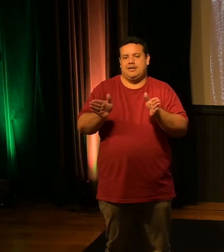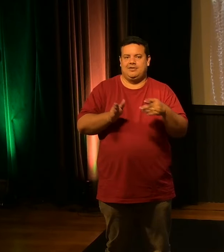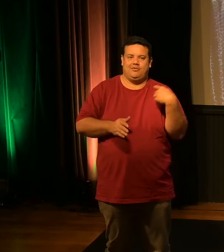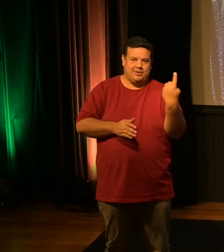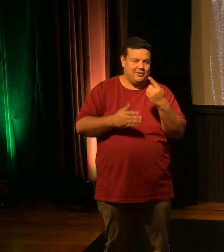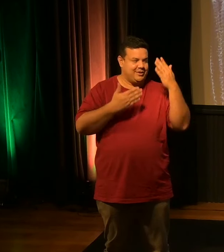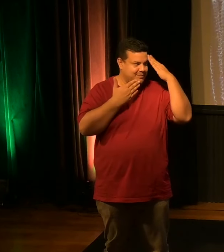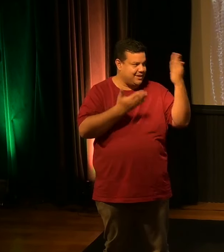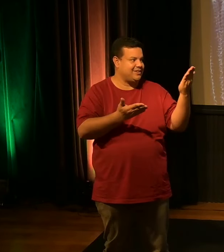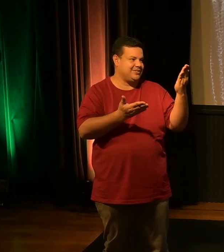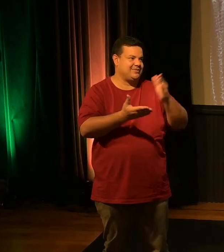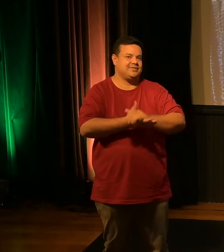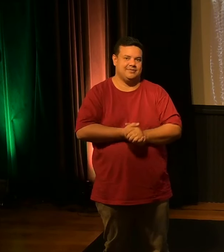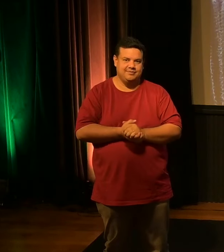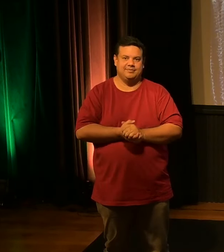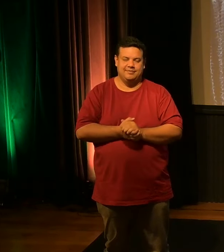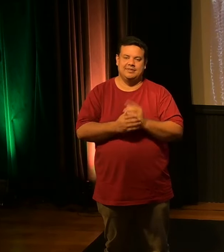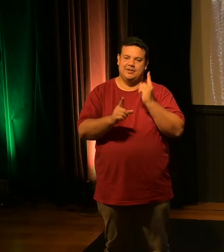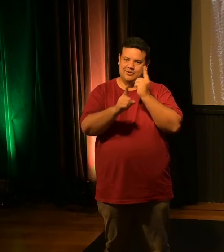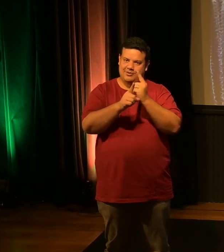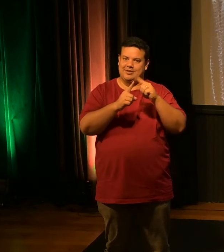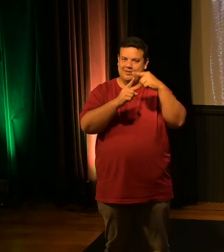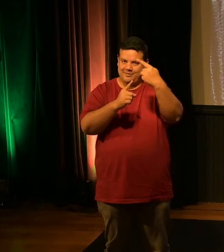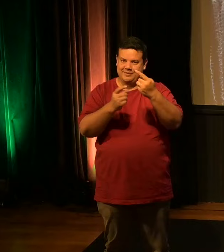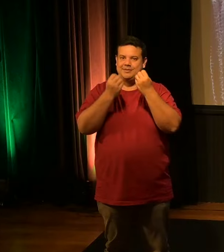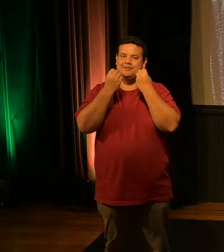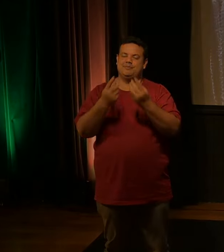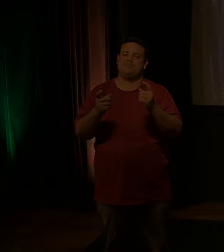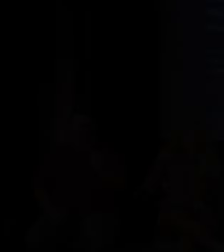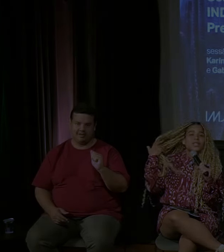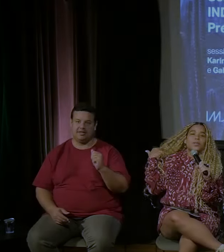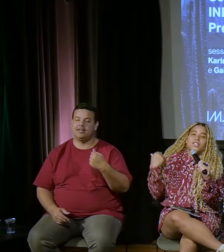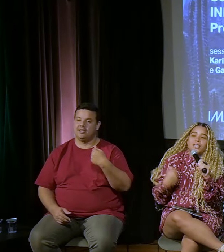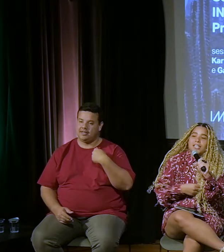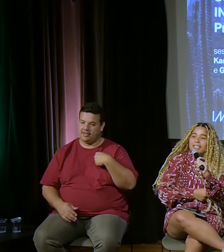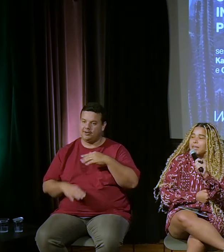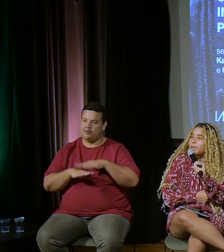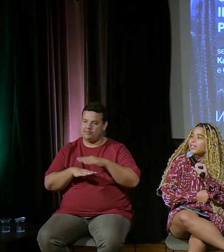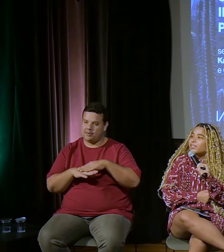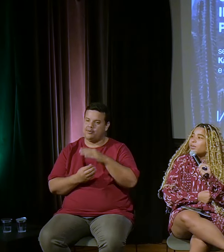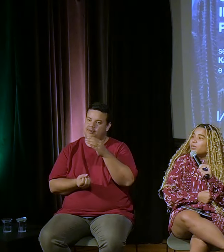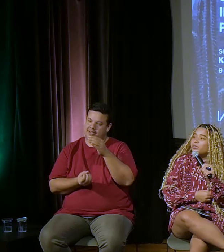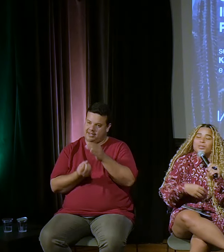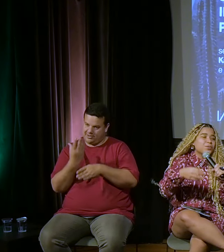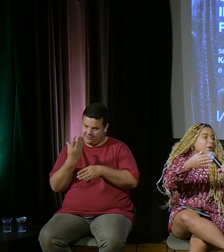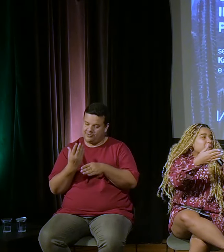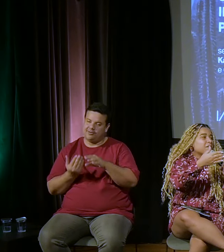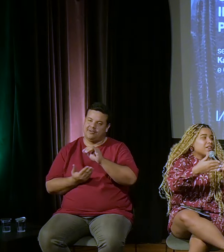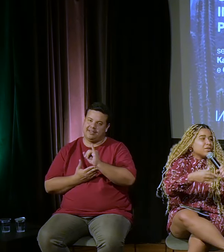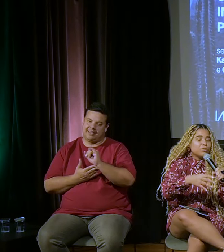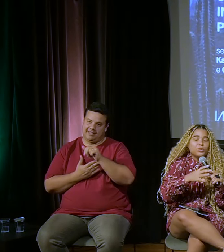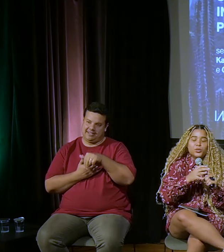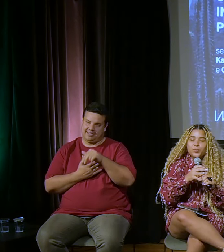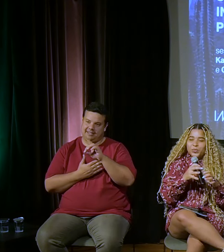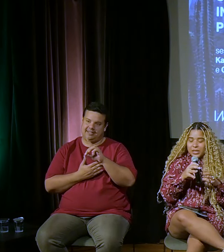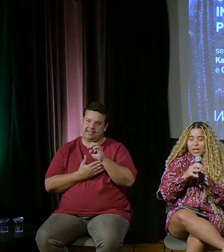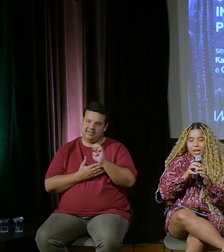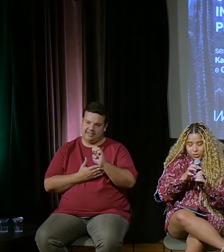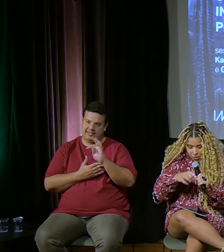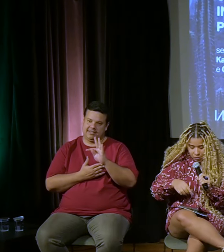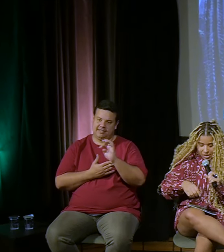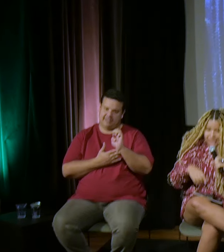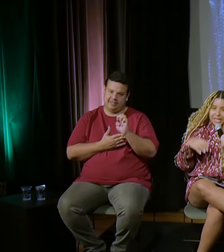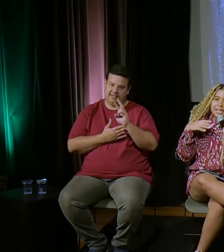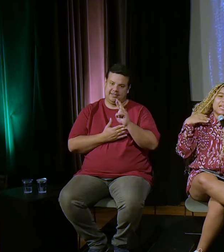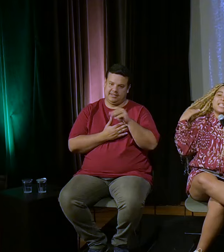gente. Valeu. Até já, gente. Boa sessão. Fundadoras da Indeterminações, junto com Gabriel Araújo.